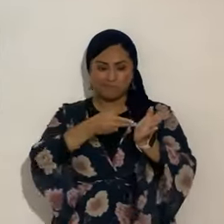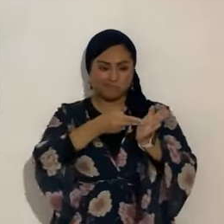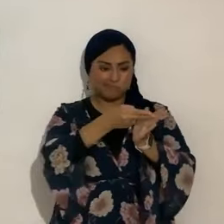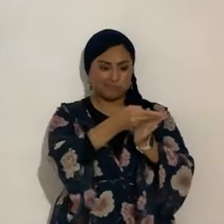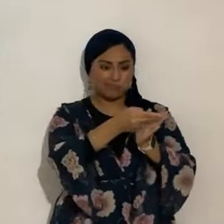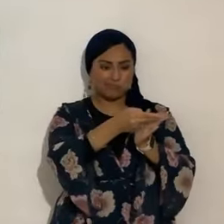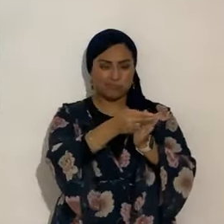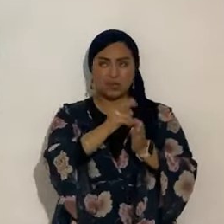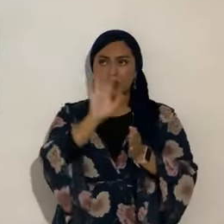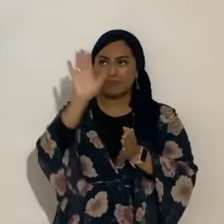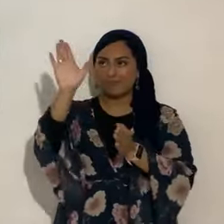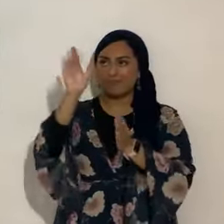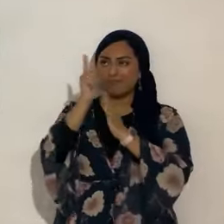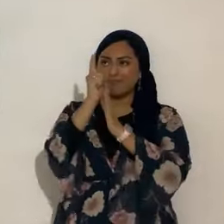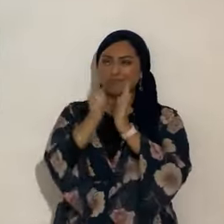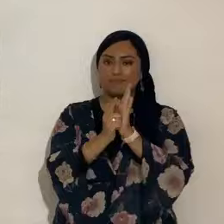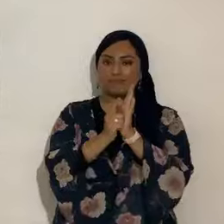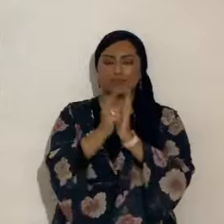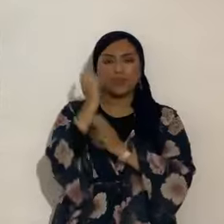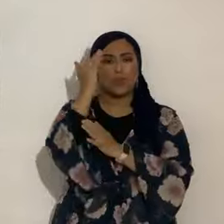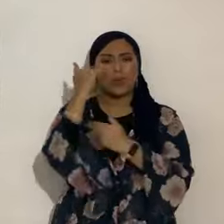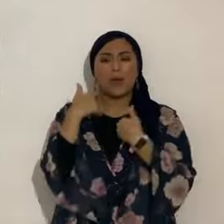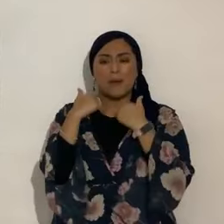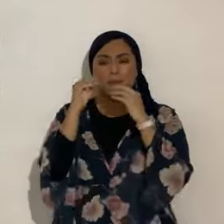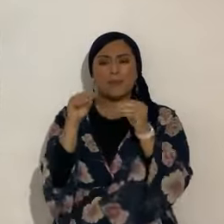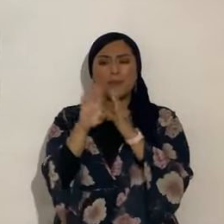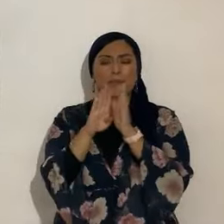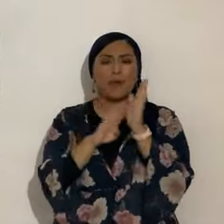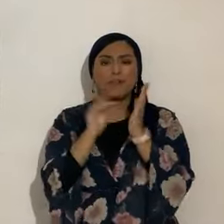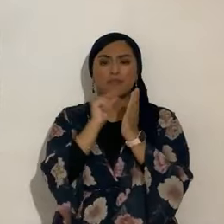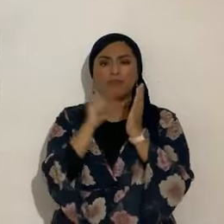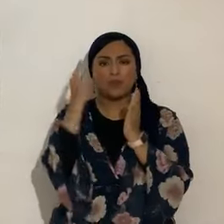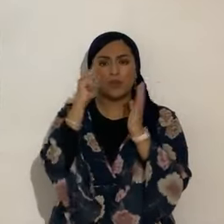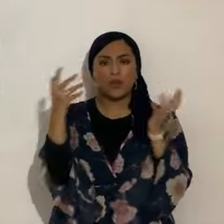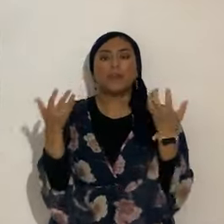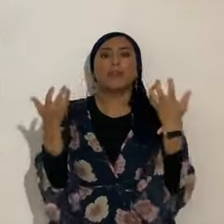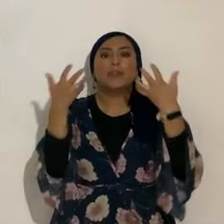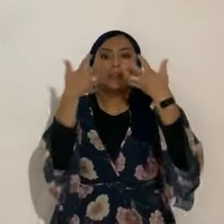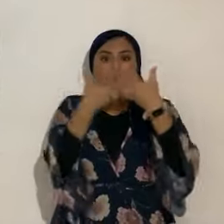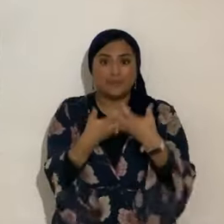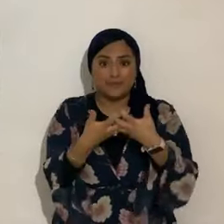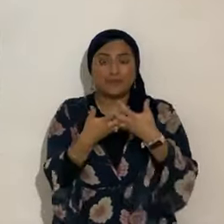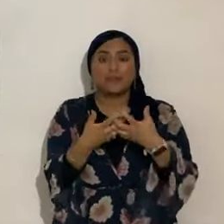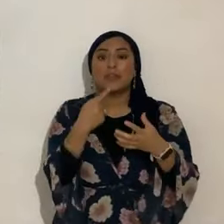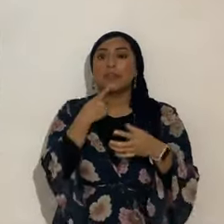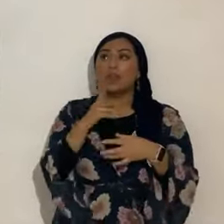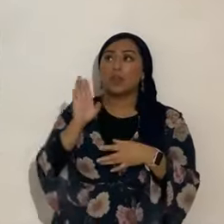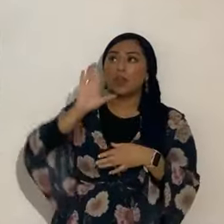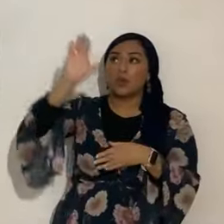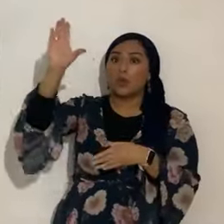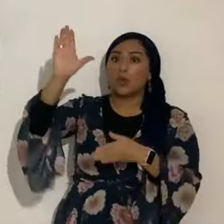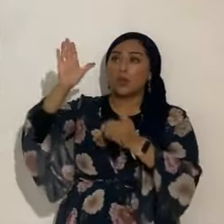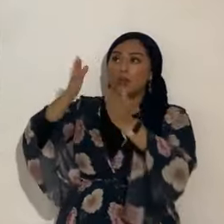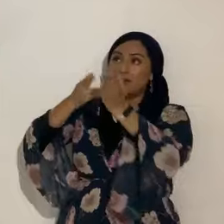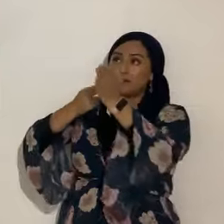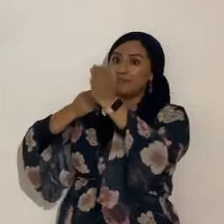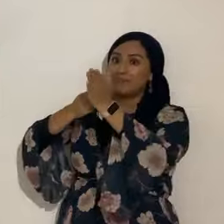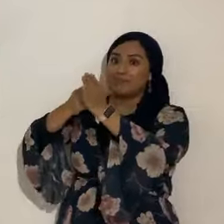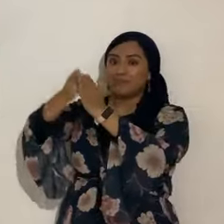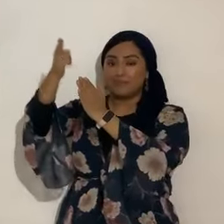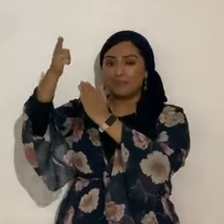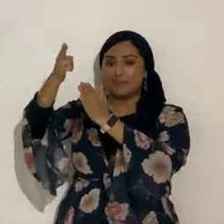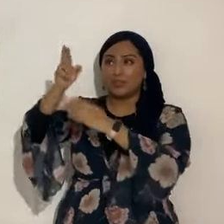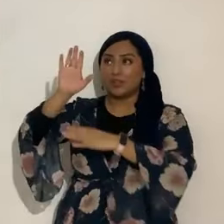juicios. ¿Y por qué puse esta cita? Precisamente por eso, porque dice aquí, justo eres tú, oh Yahweh, y rectos